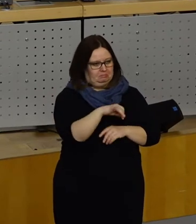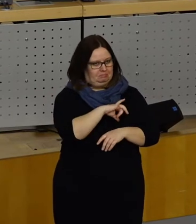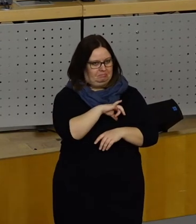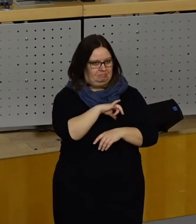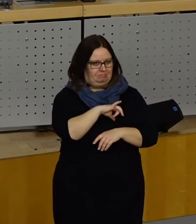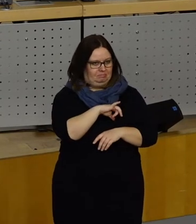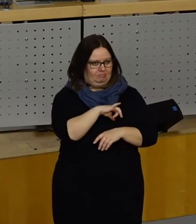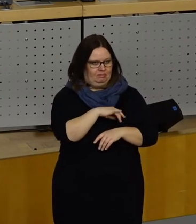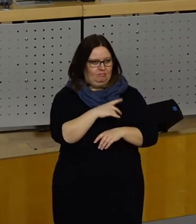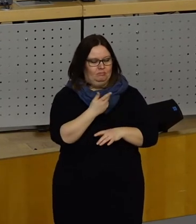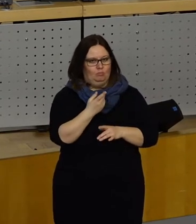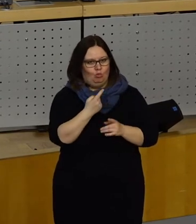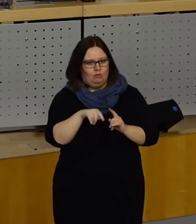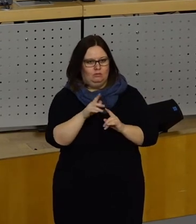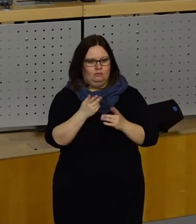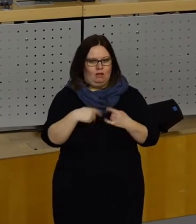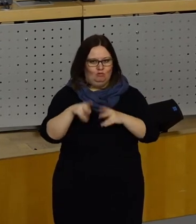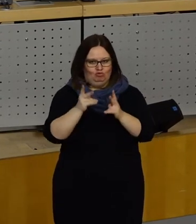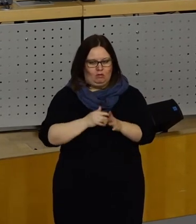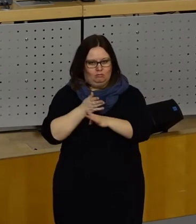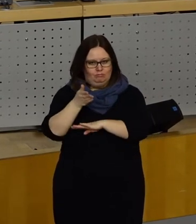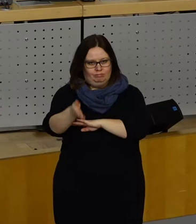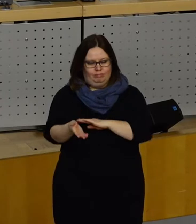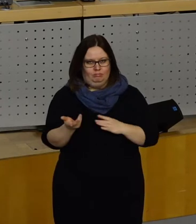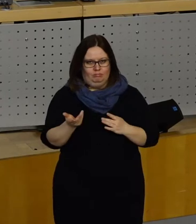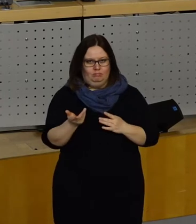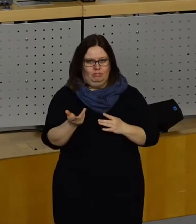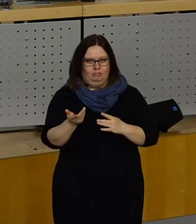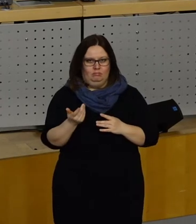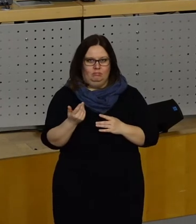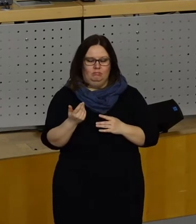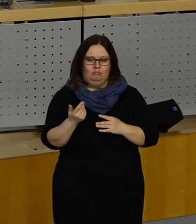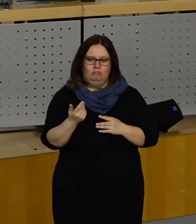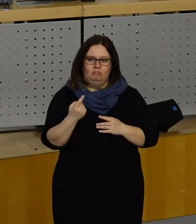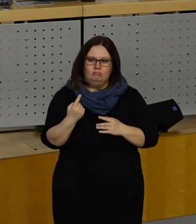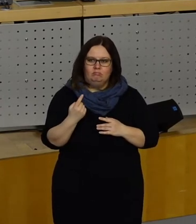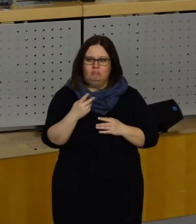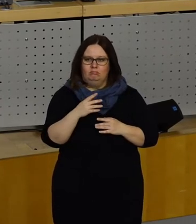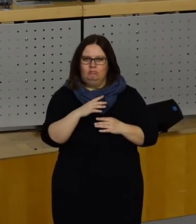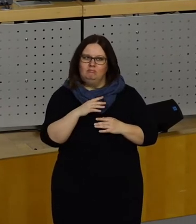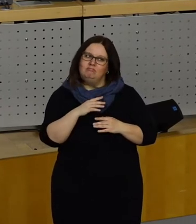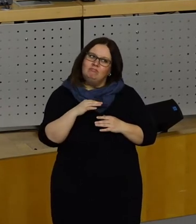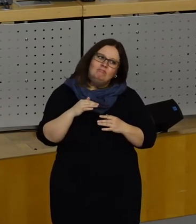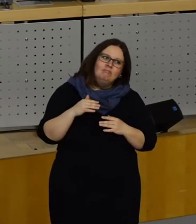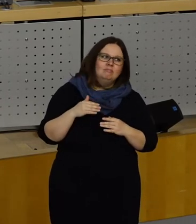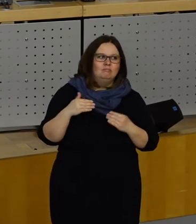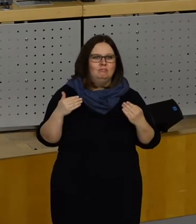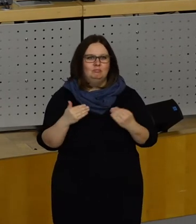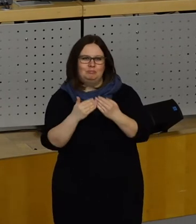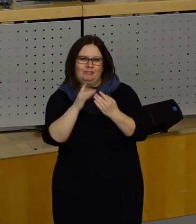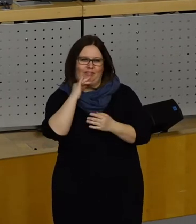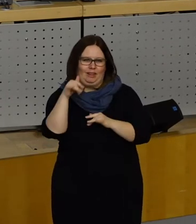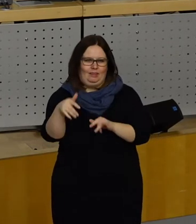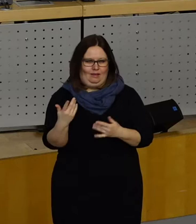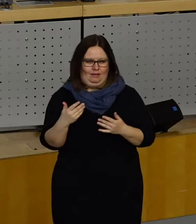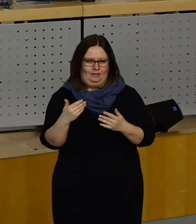in ein land oder eben eine stadt mit vielen kontrasten mit vielen gegensätzen